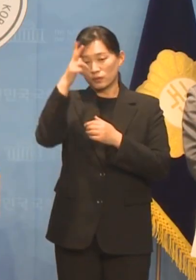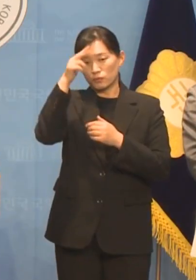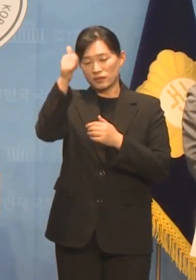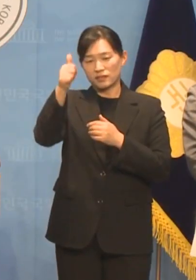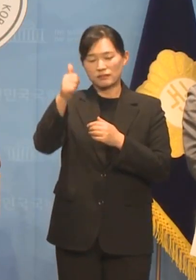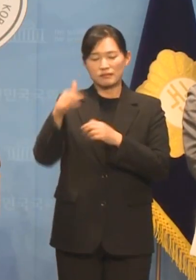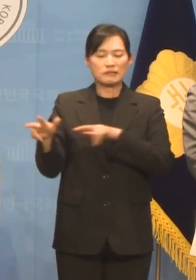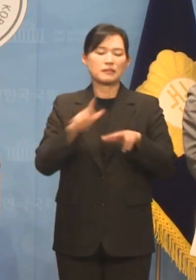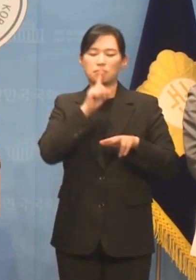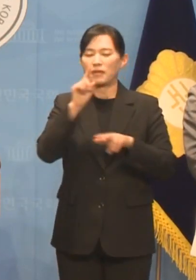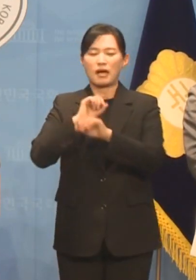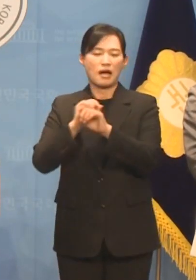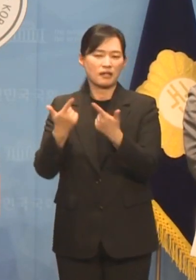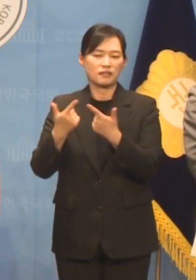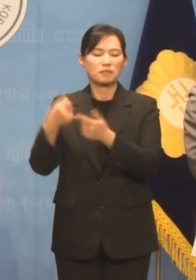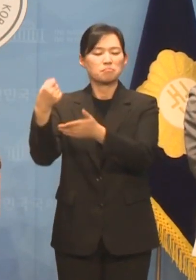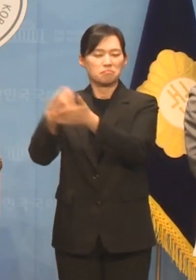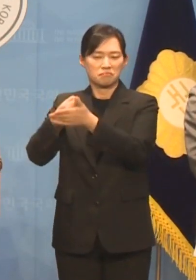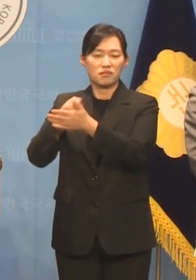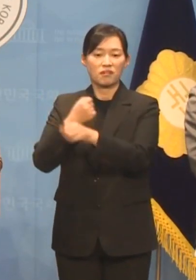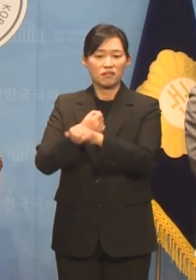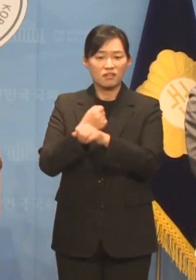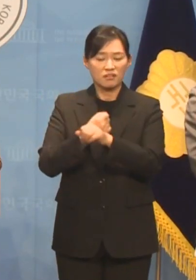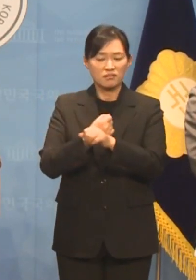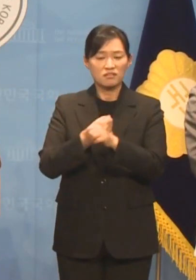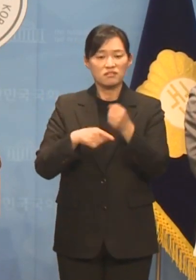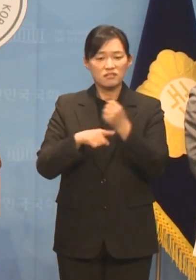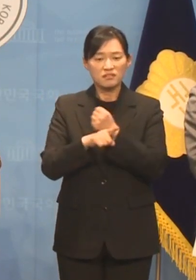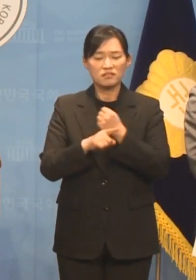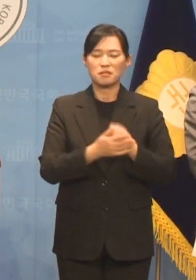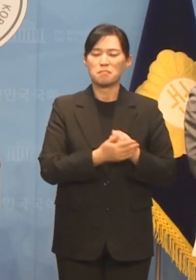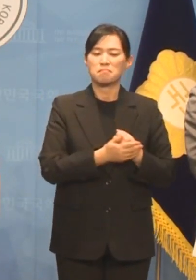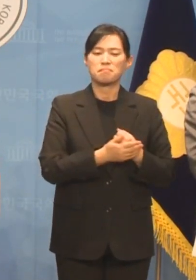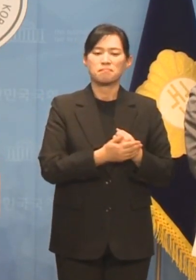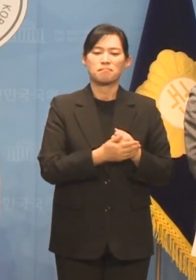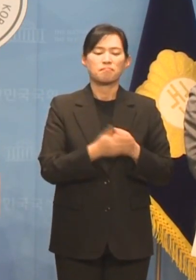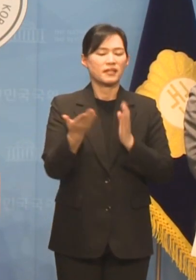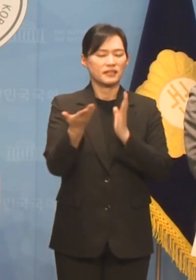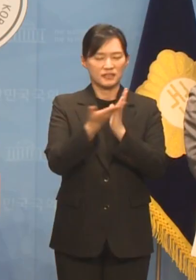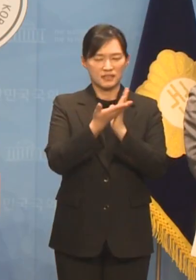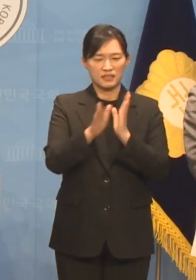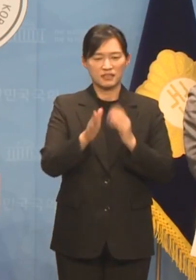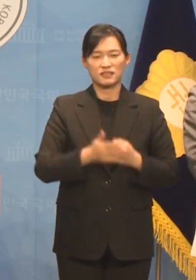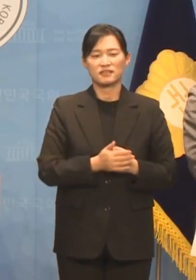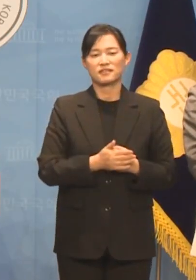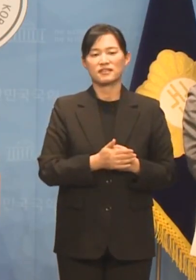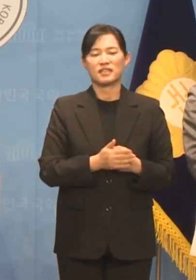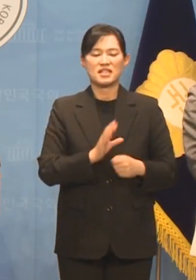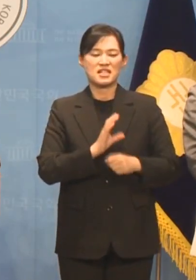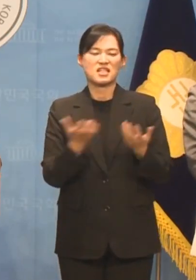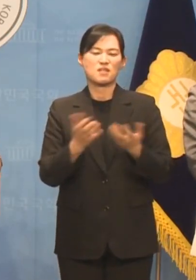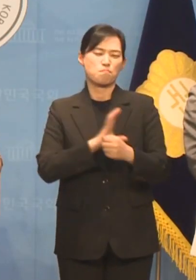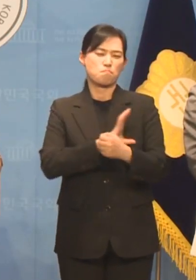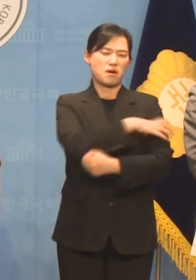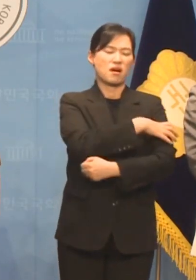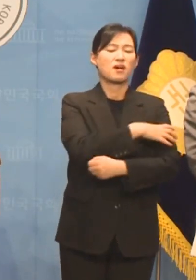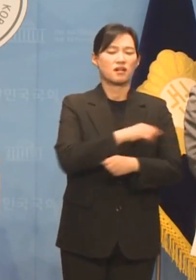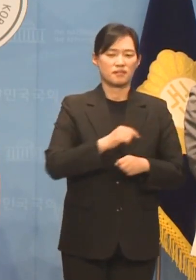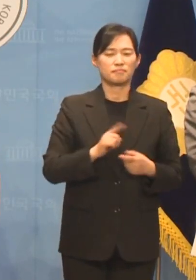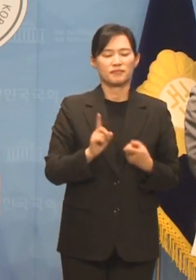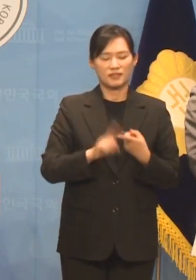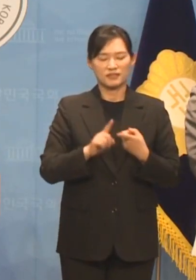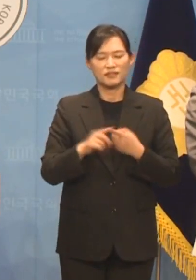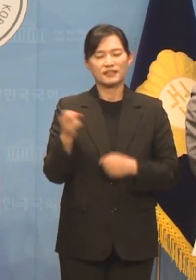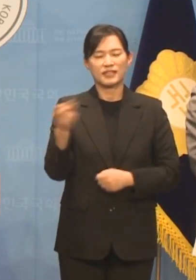하지 않겠다라는 그런 결정을 내린 것은 대검 예규에도 반하는 명백한 직권 남용이다라는 것을 다시